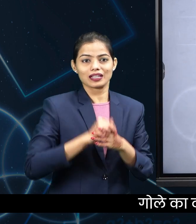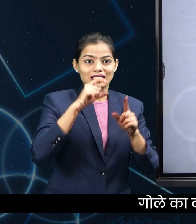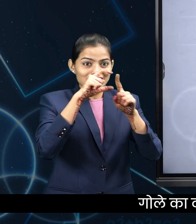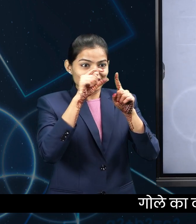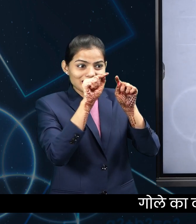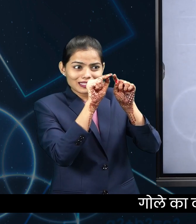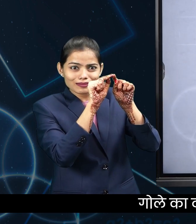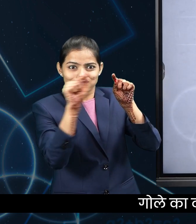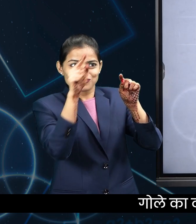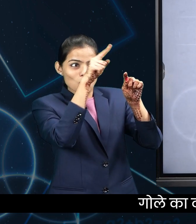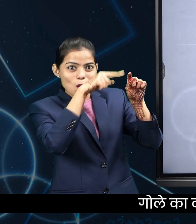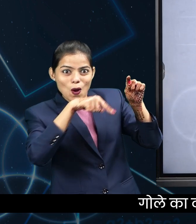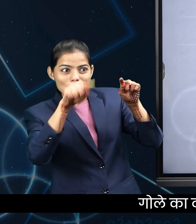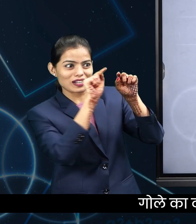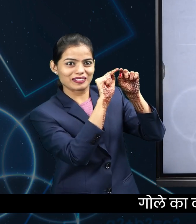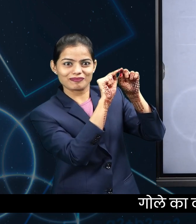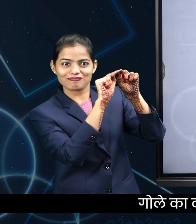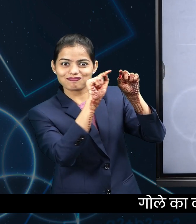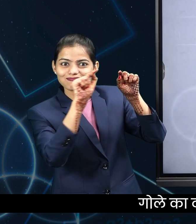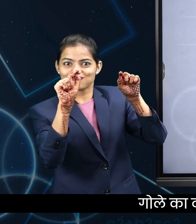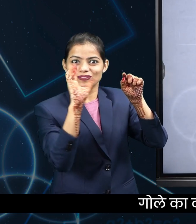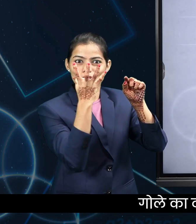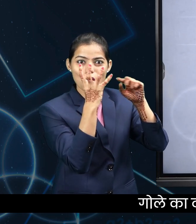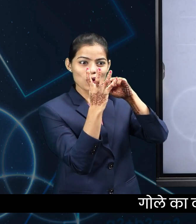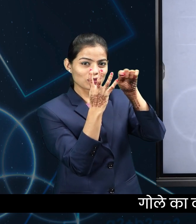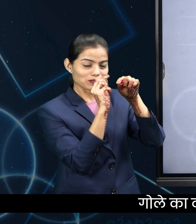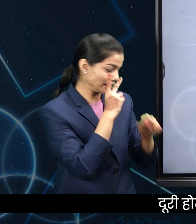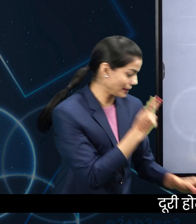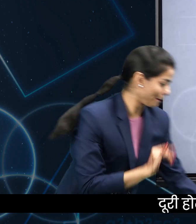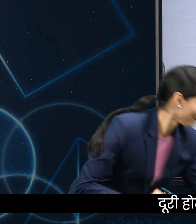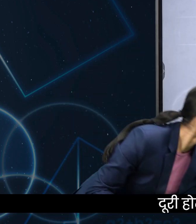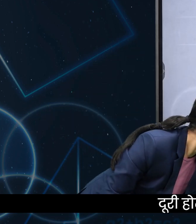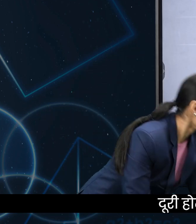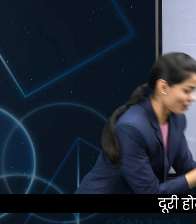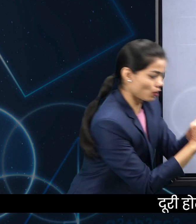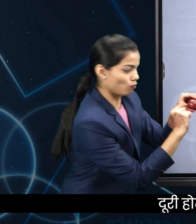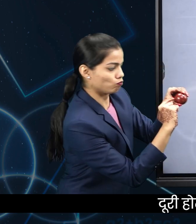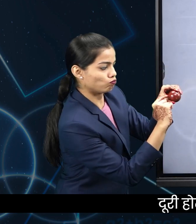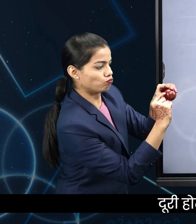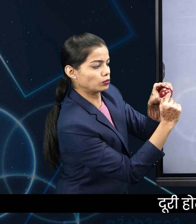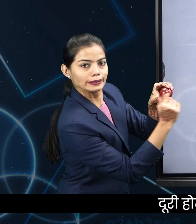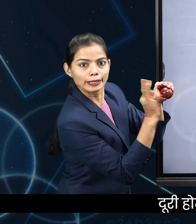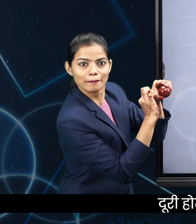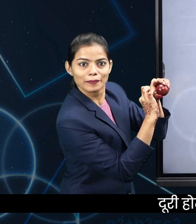गोले का व्यास गोले के केंद्र से होकर जाने वाली दूरी होती है। यह त्रिज्या